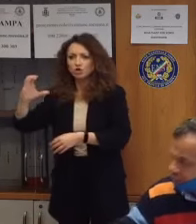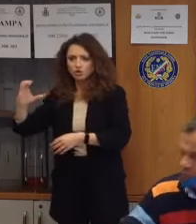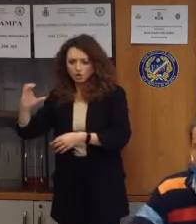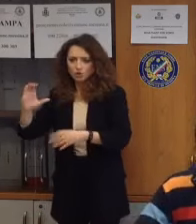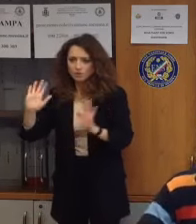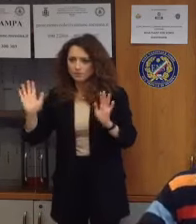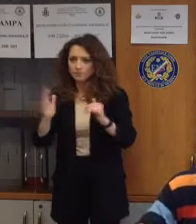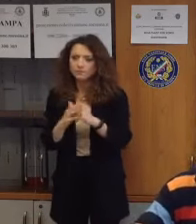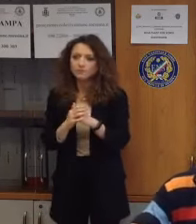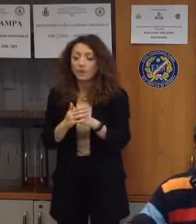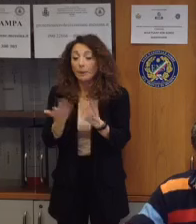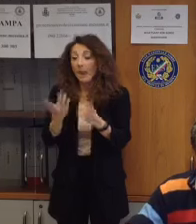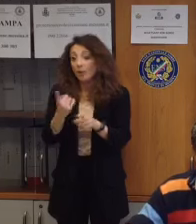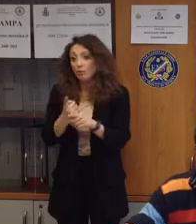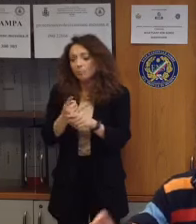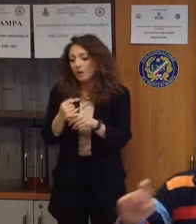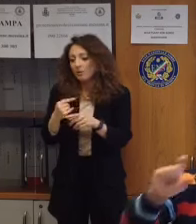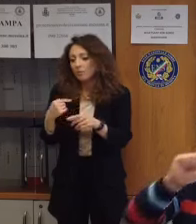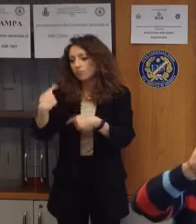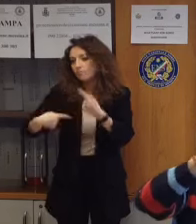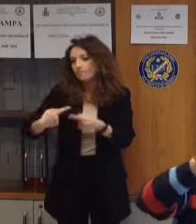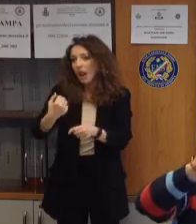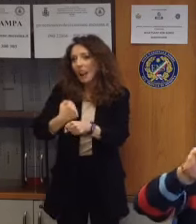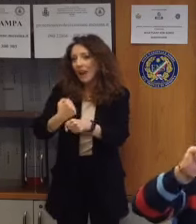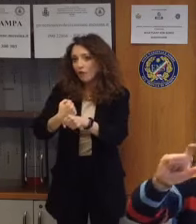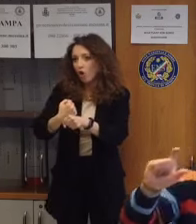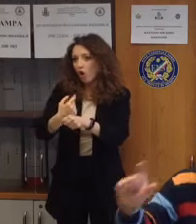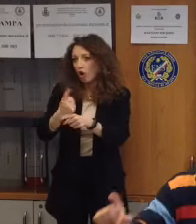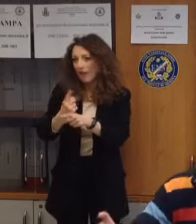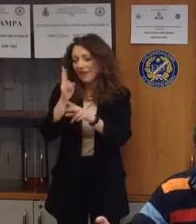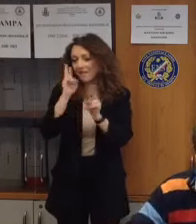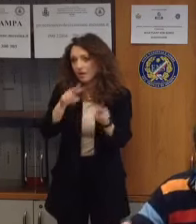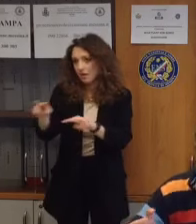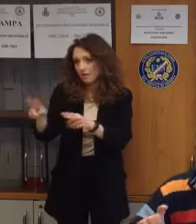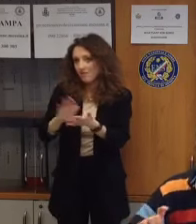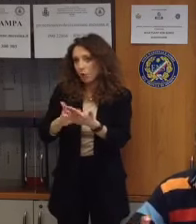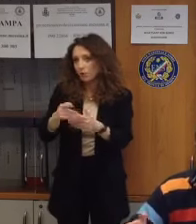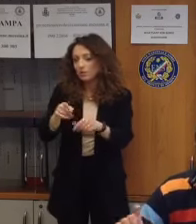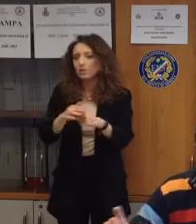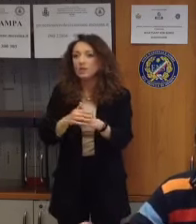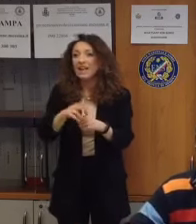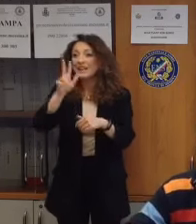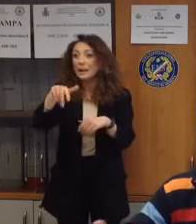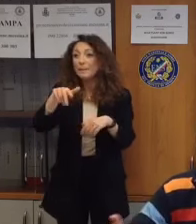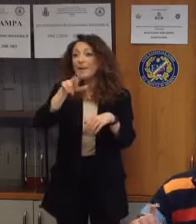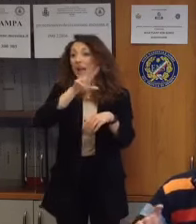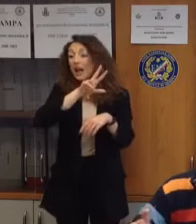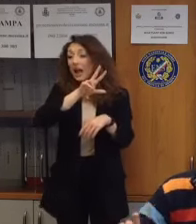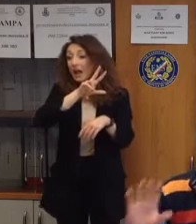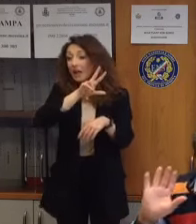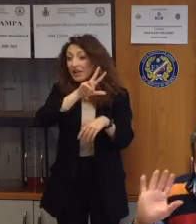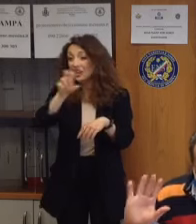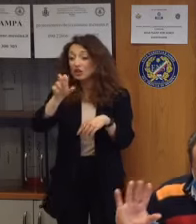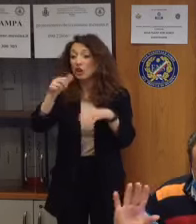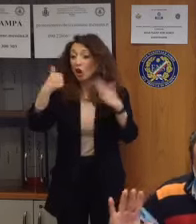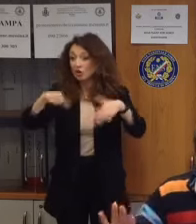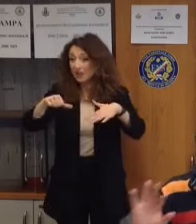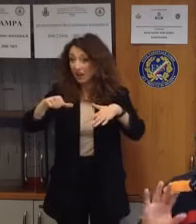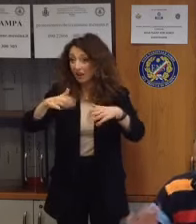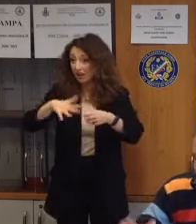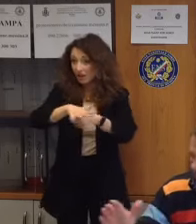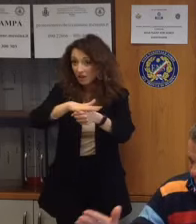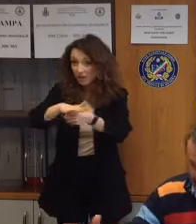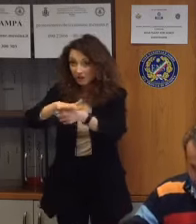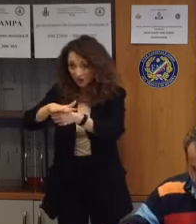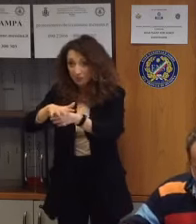mi ricorda bene l'assessore Calafiori. Quindi delle 3216 nuclei familiari, in questo momento